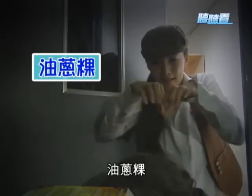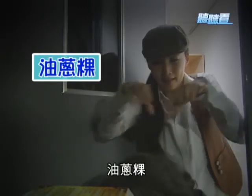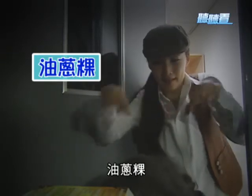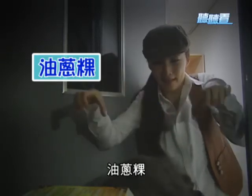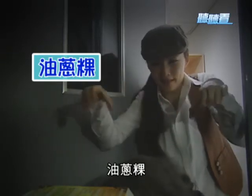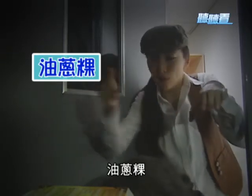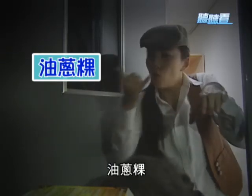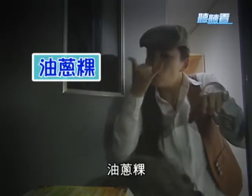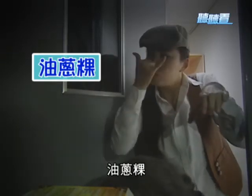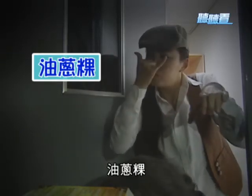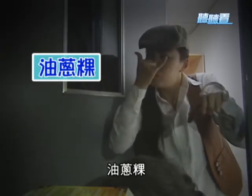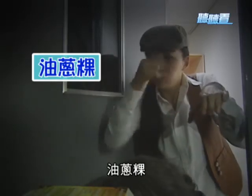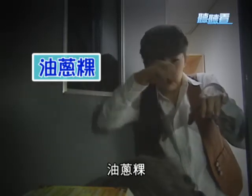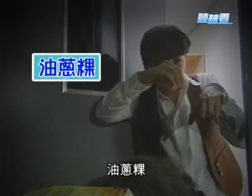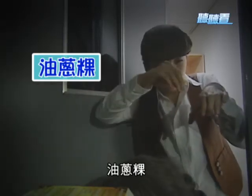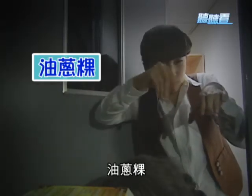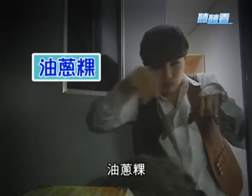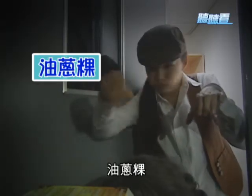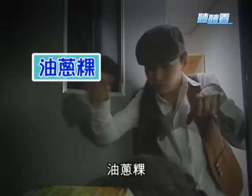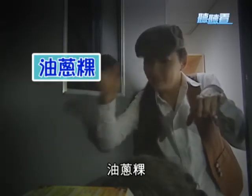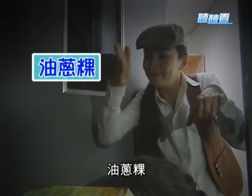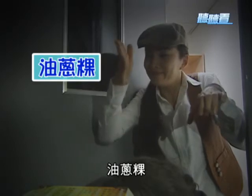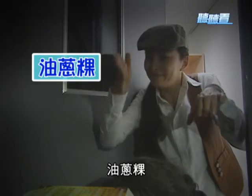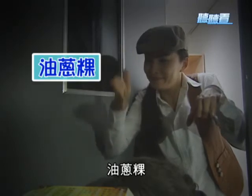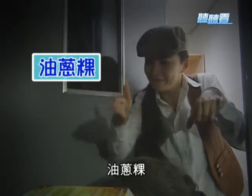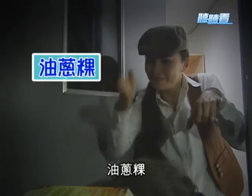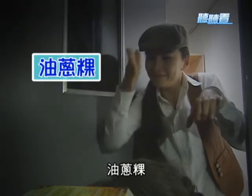油葱。